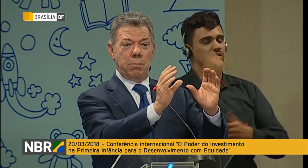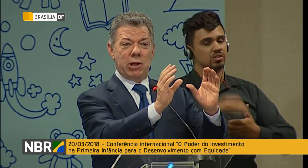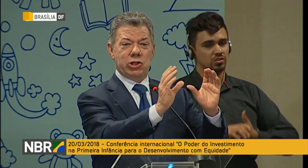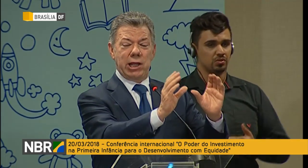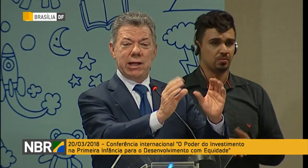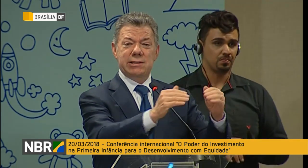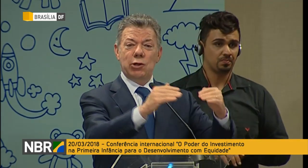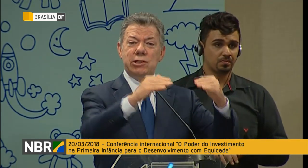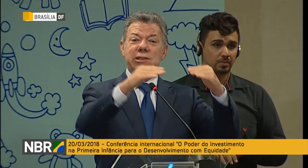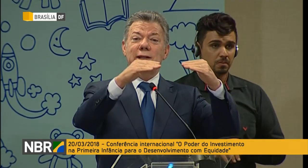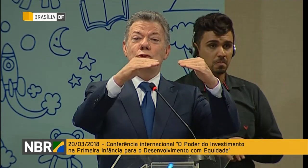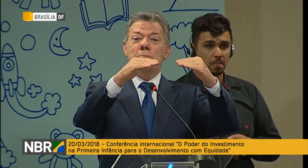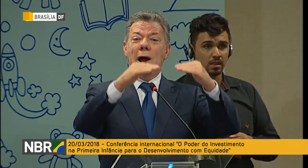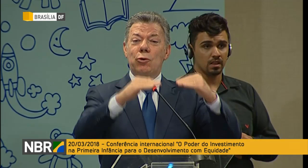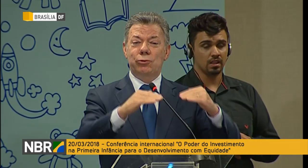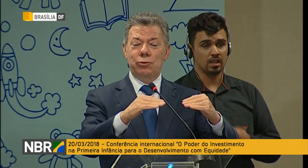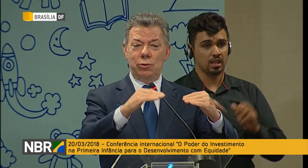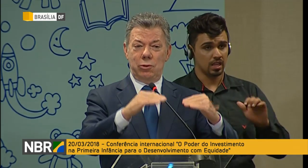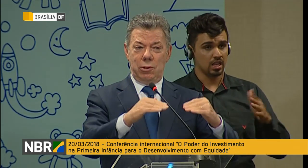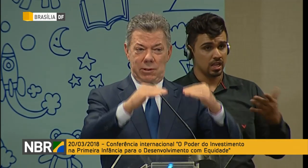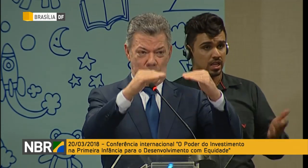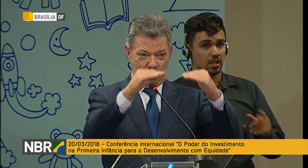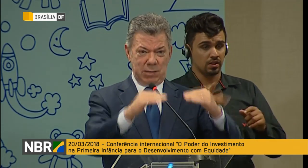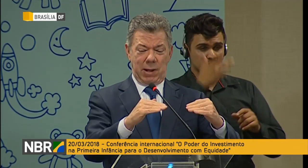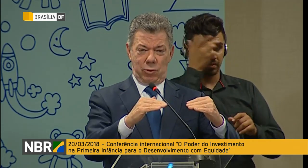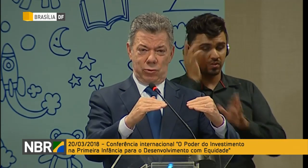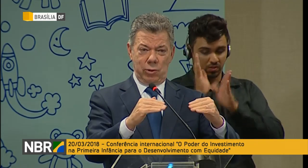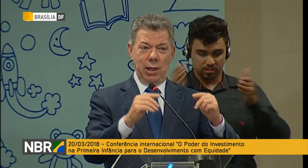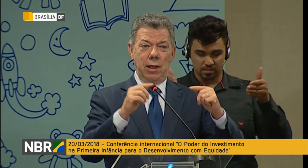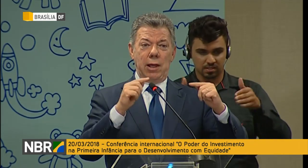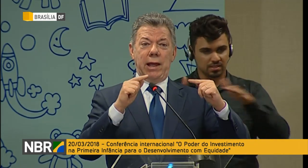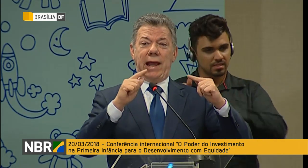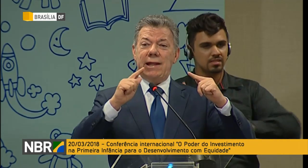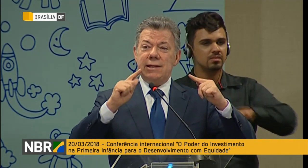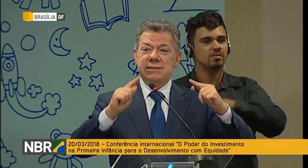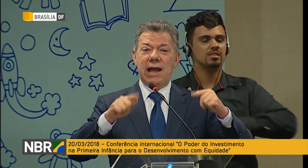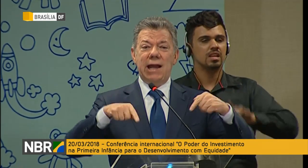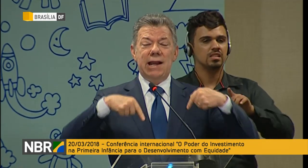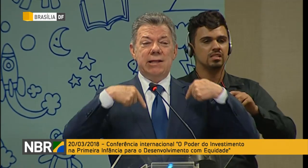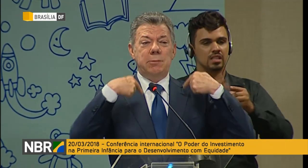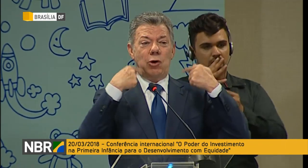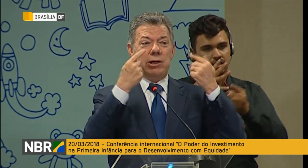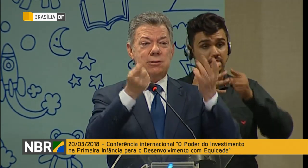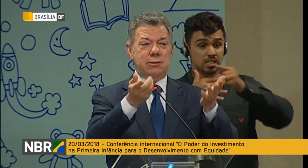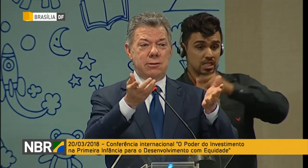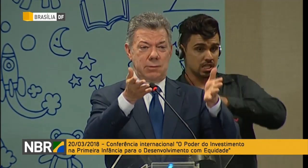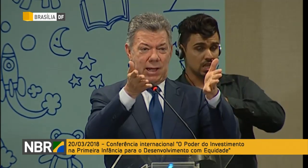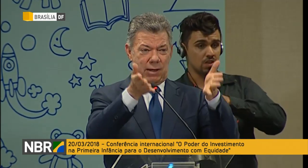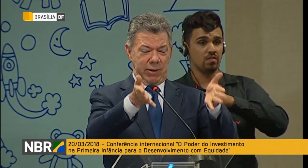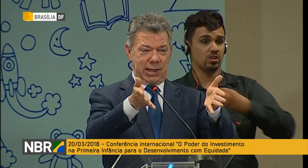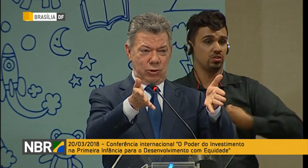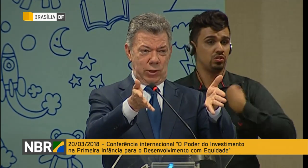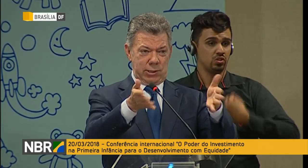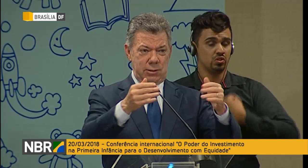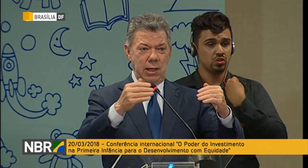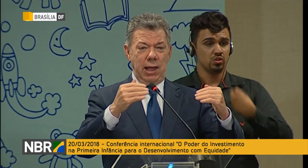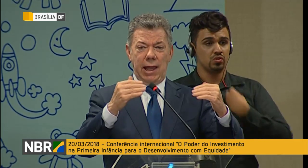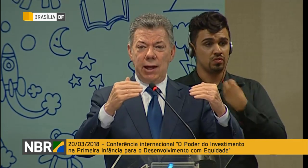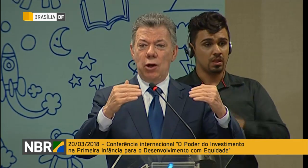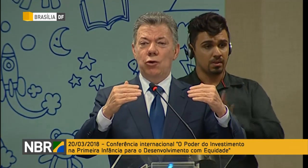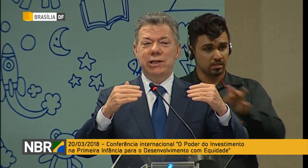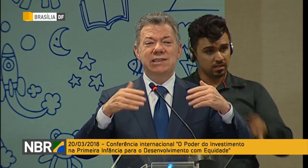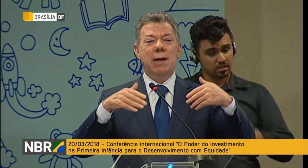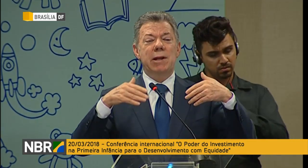E então, esses especialistas desses níveis mais baixos, que tiram as suas